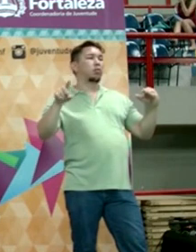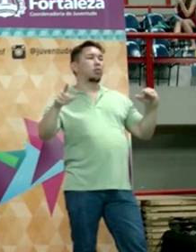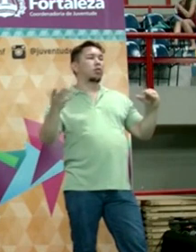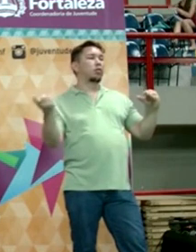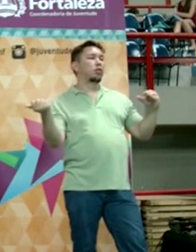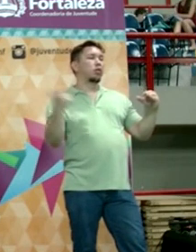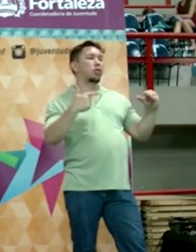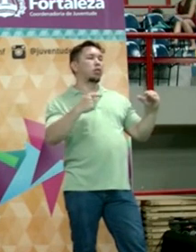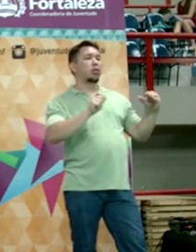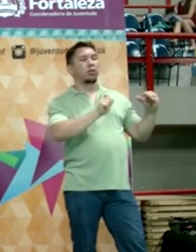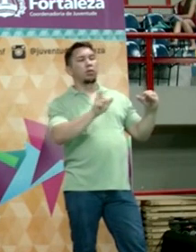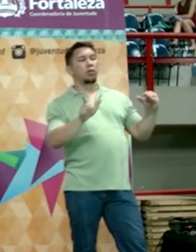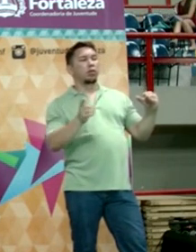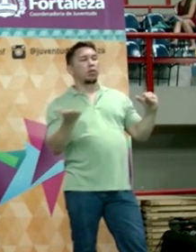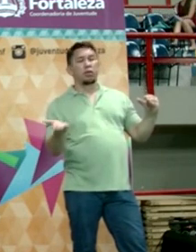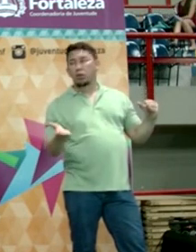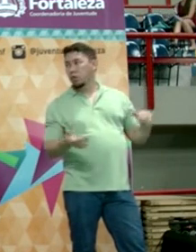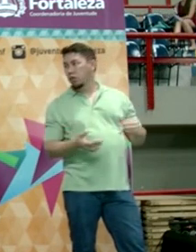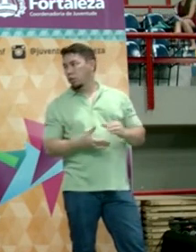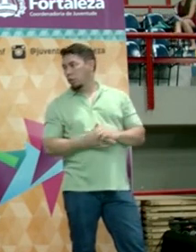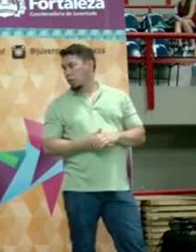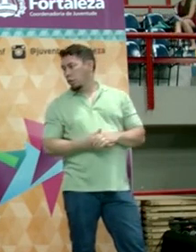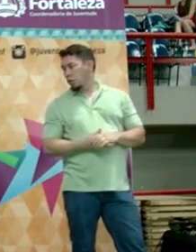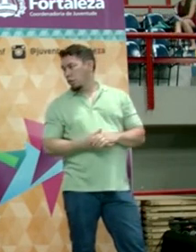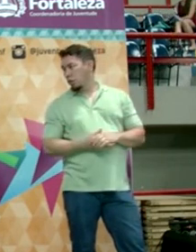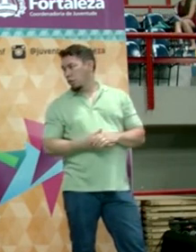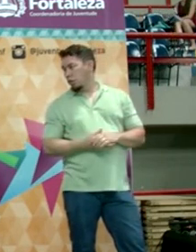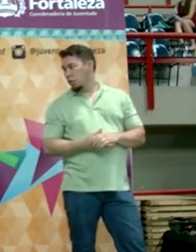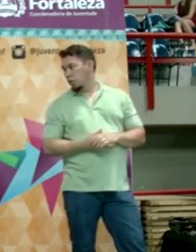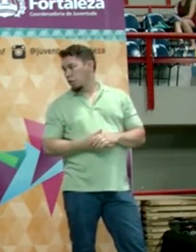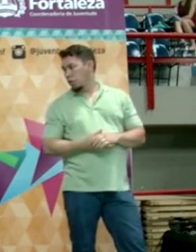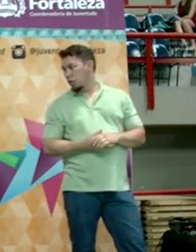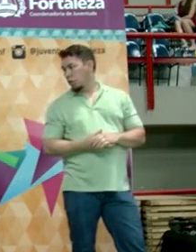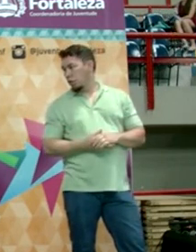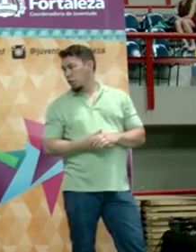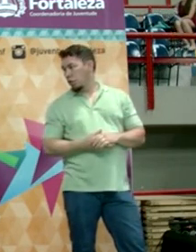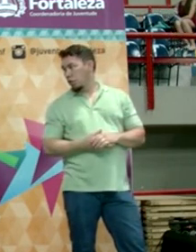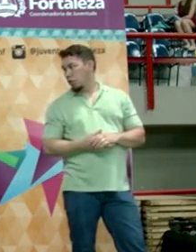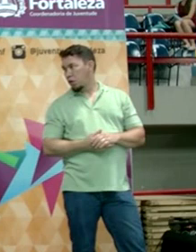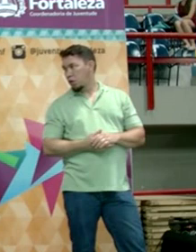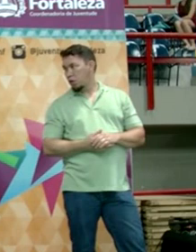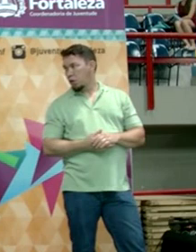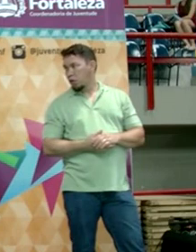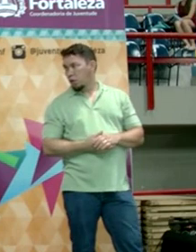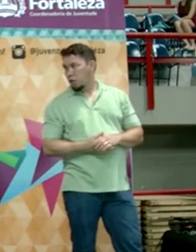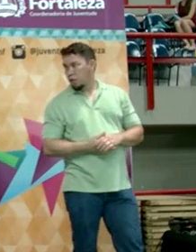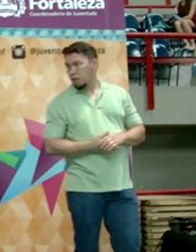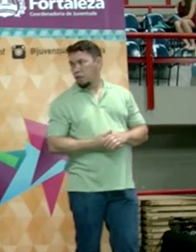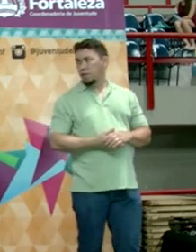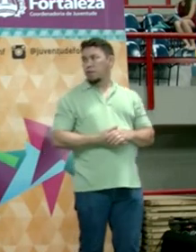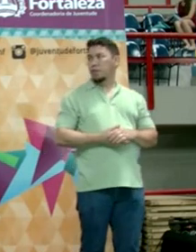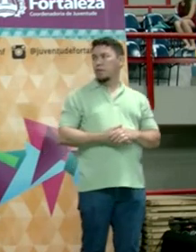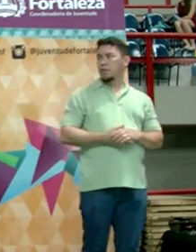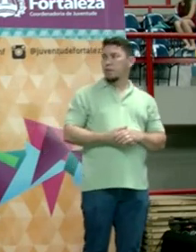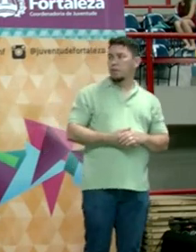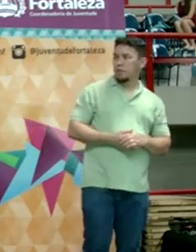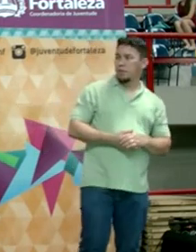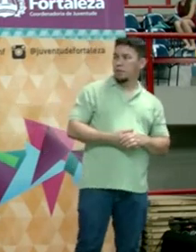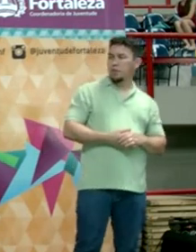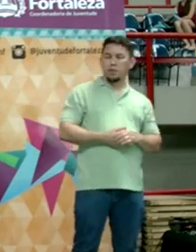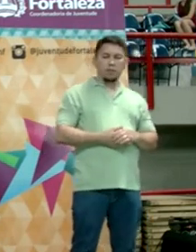livros? É engraçado que essa história de caro e barato é relativo, né? Caro e